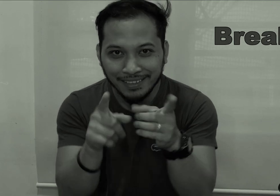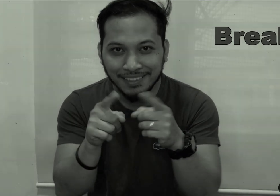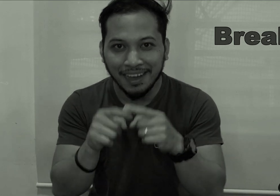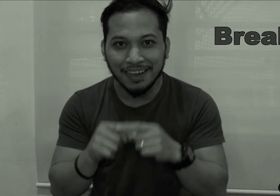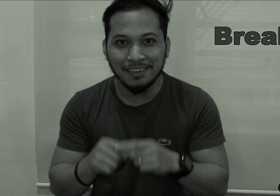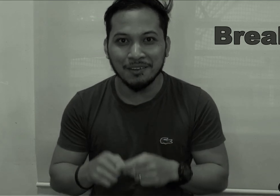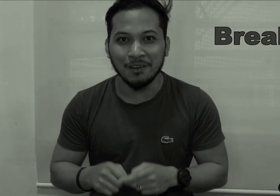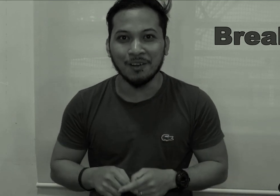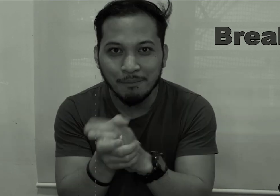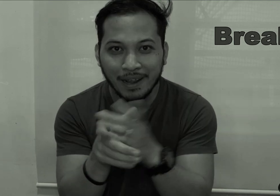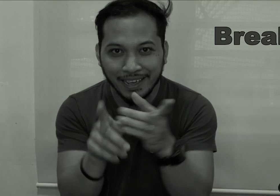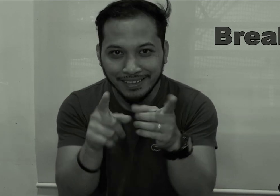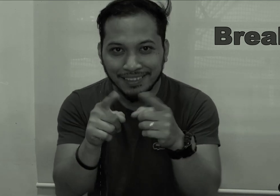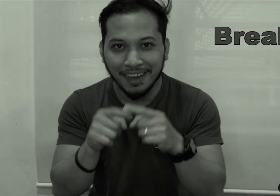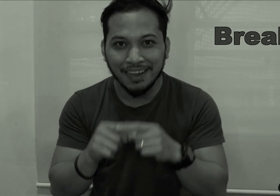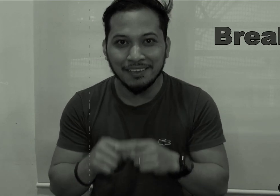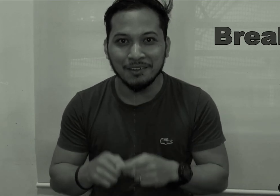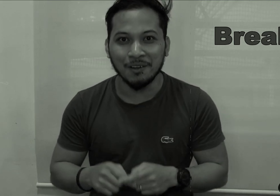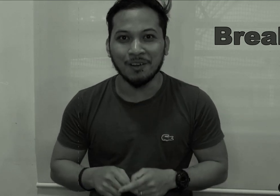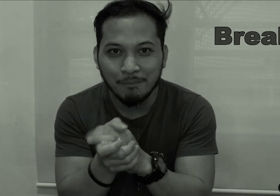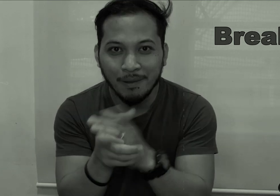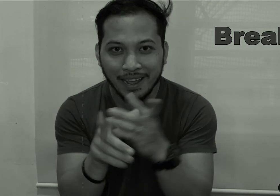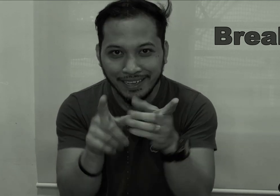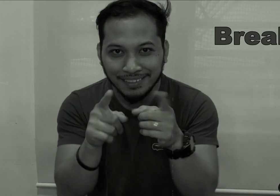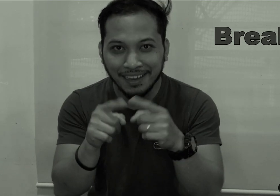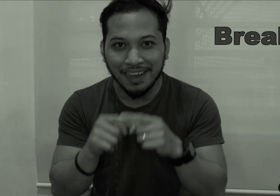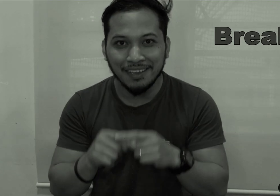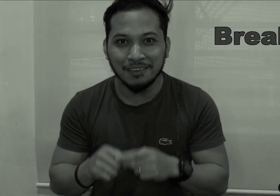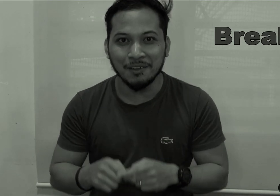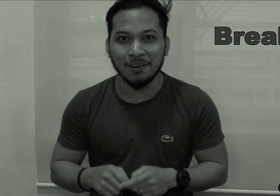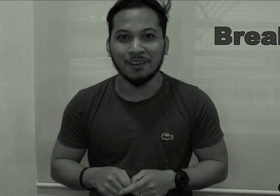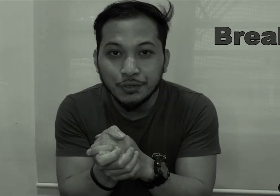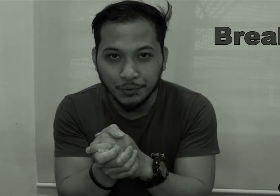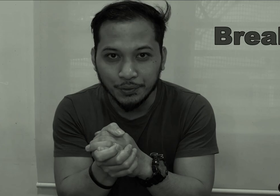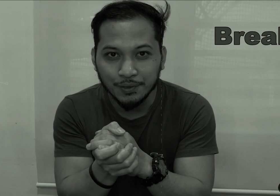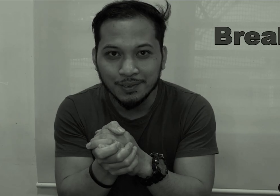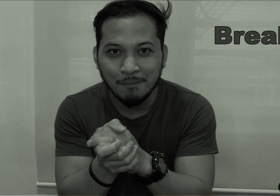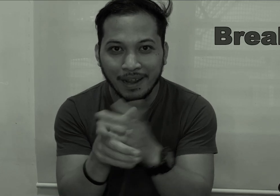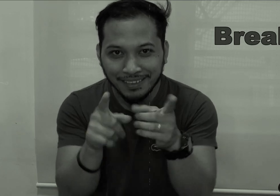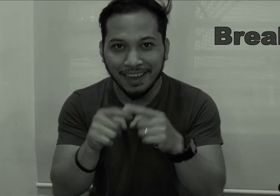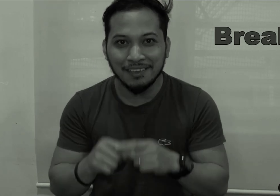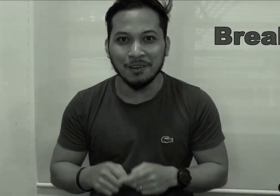Break na kayo. Break na kayo. Break na kayo. Break na kayo. Break na kayo.